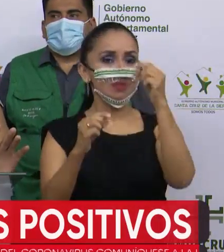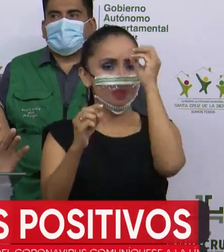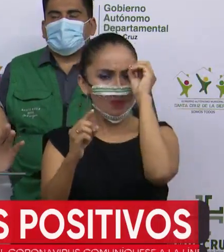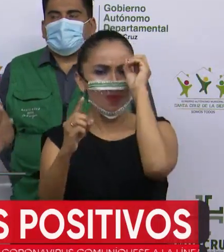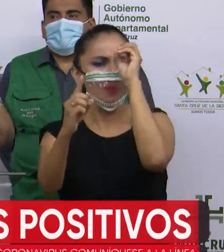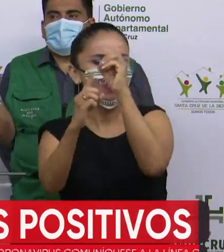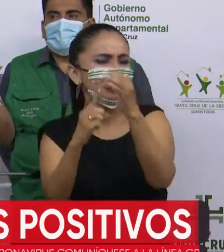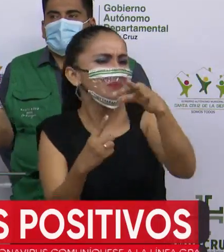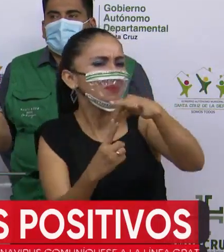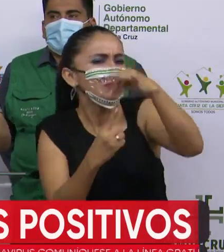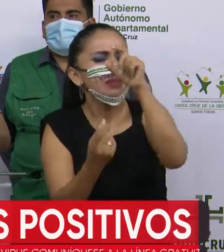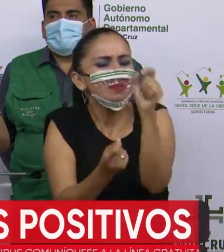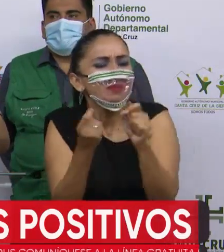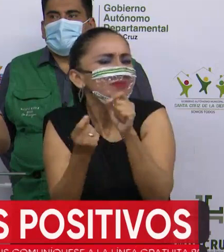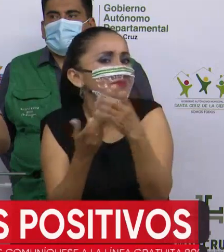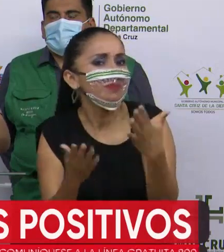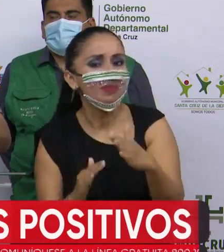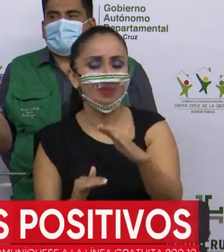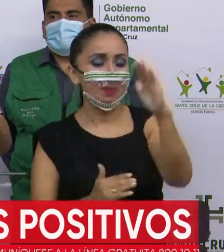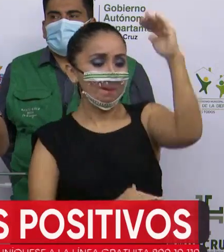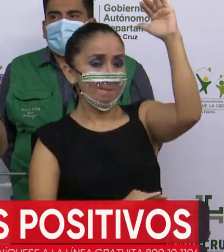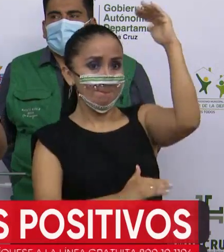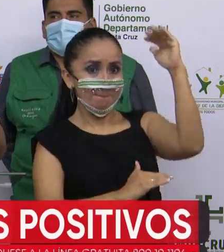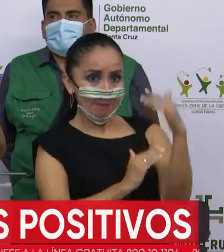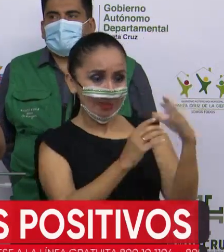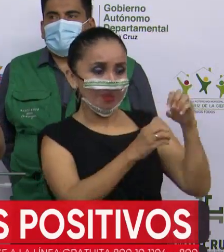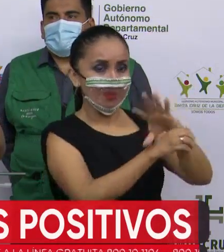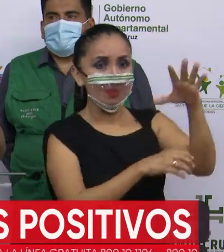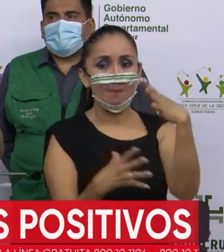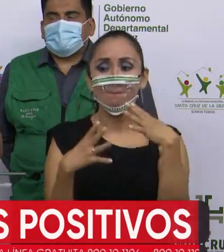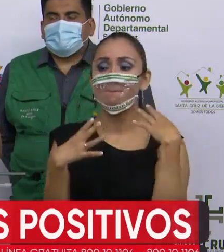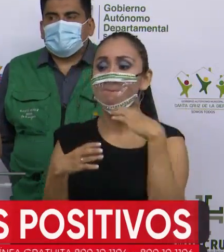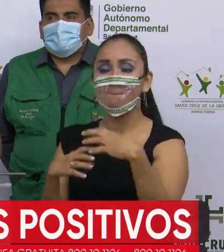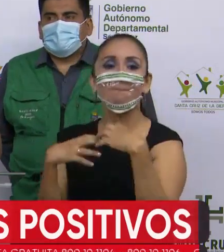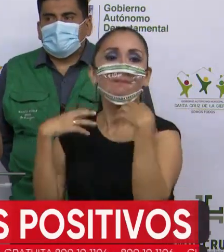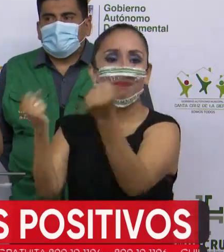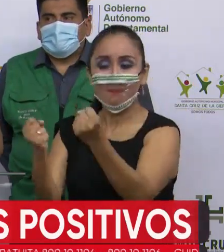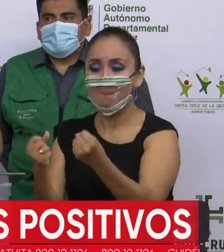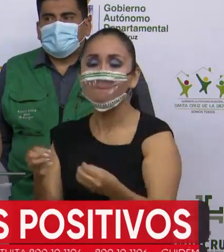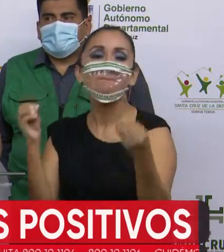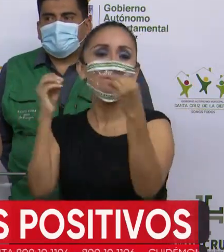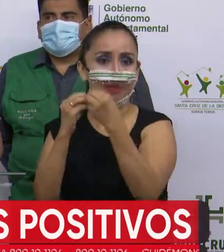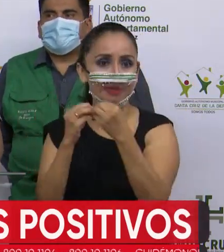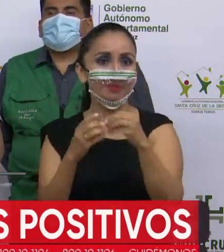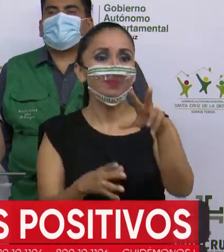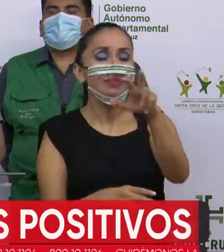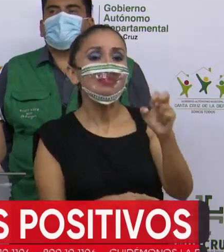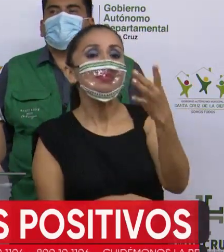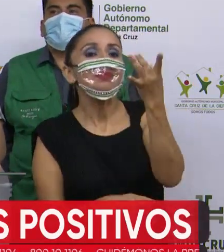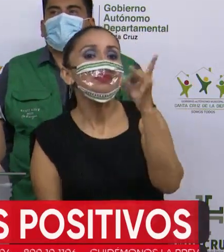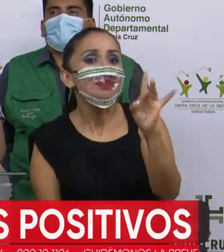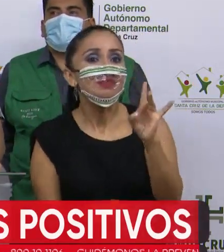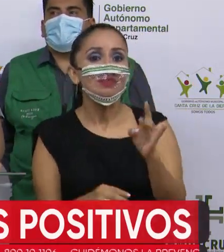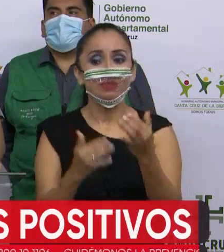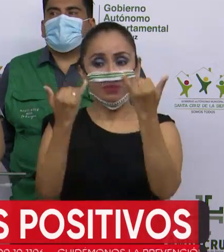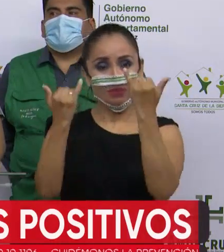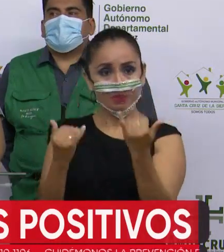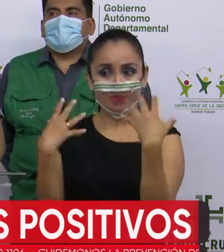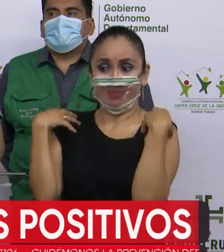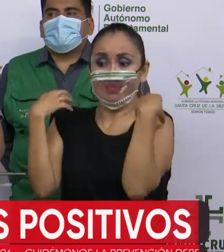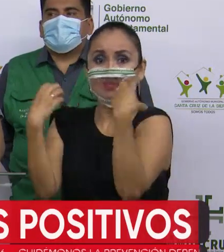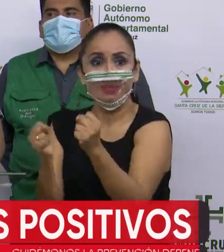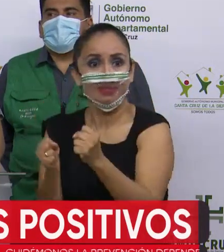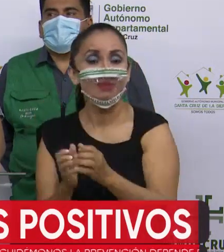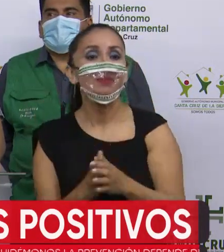específico y especial, menos contagiados y más recuperados. De estos recuperados tenemos 318 para el caso de hoy,